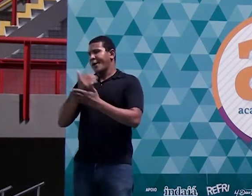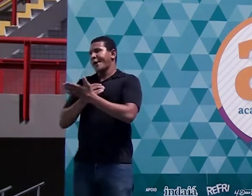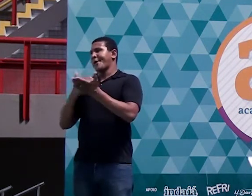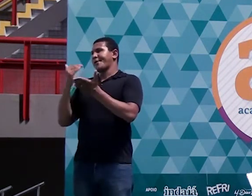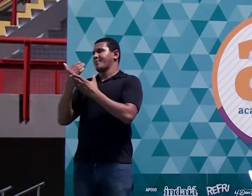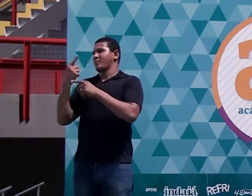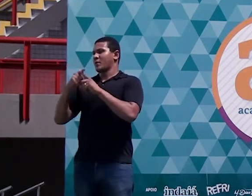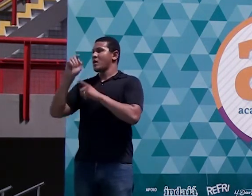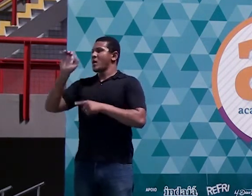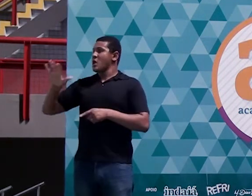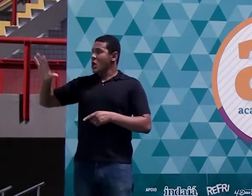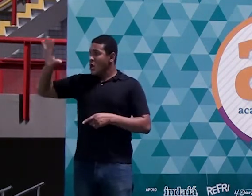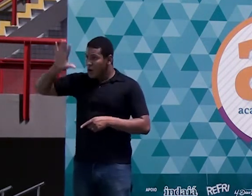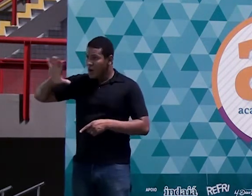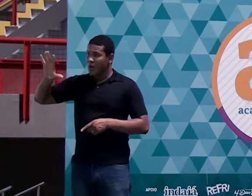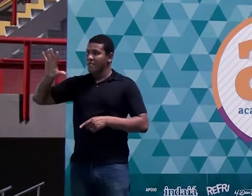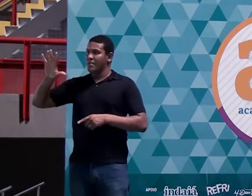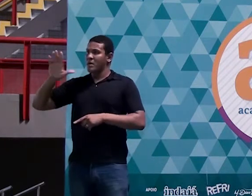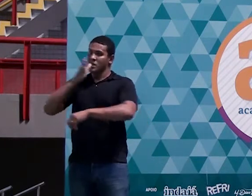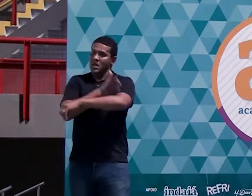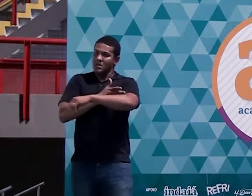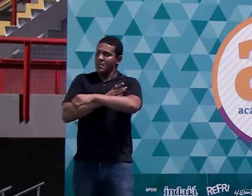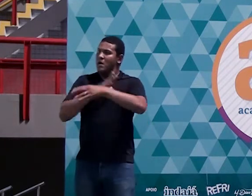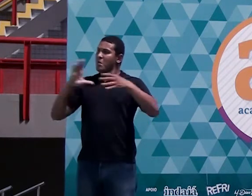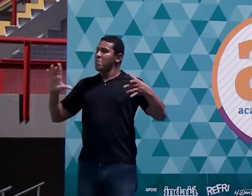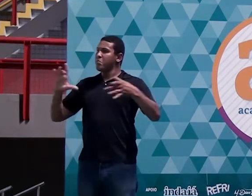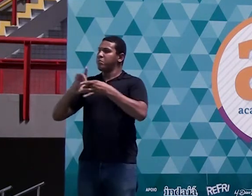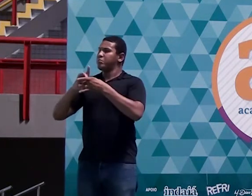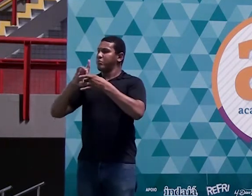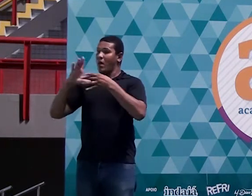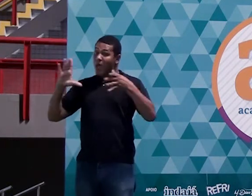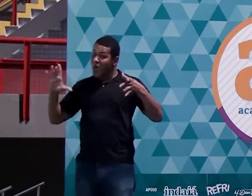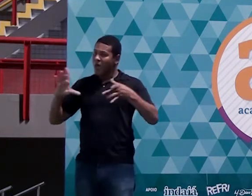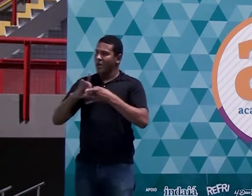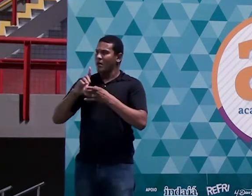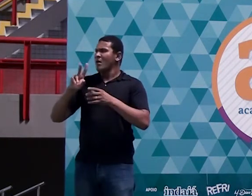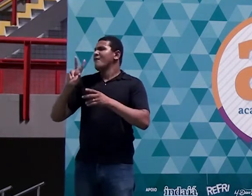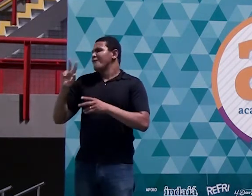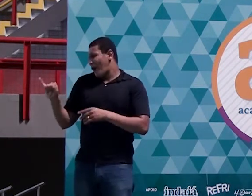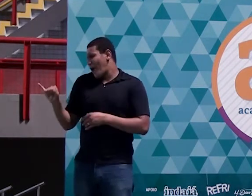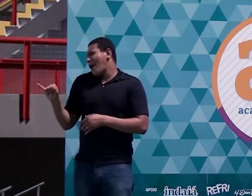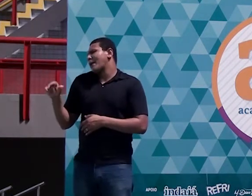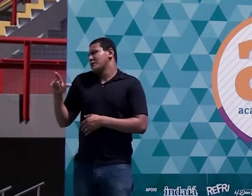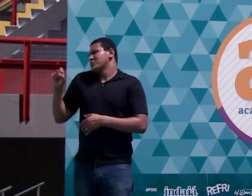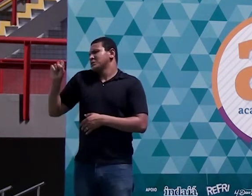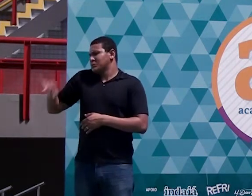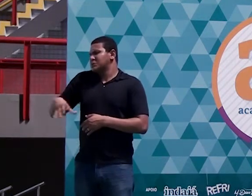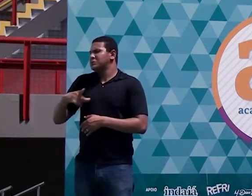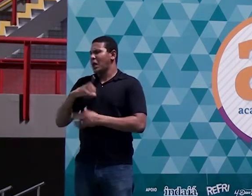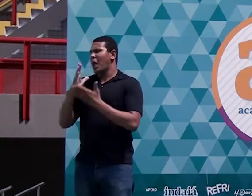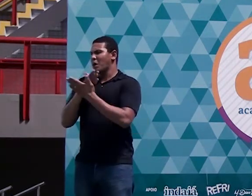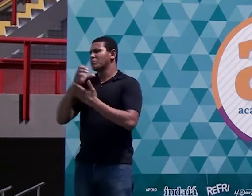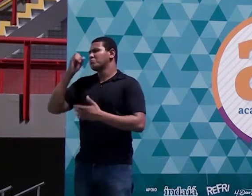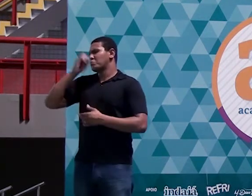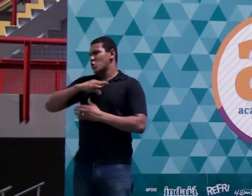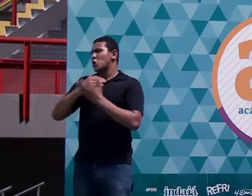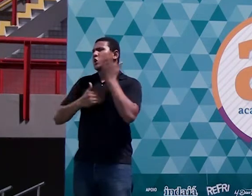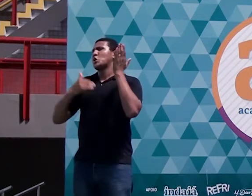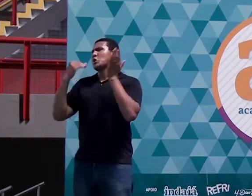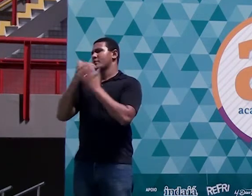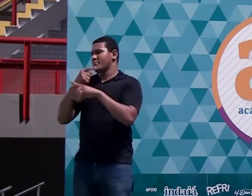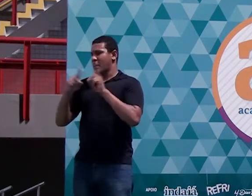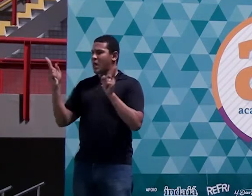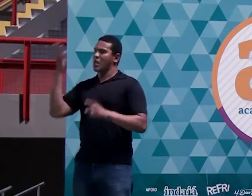nas universidades. Tá bom? Vai ter extremismo? Vai, mas é o extremismo daquela época. O